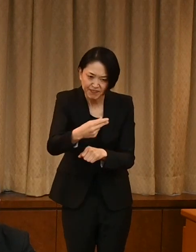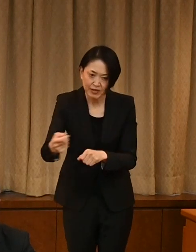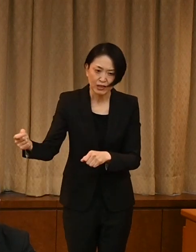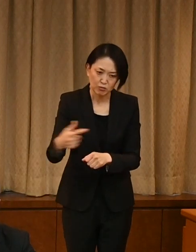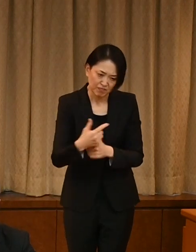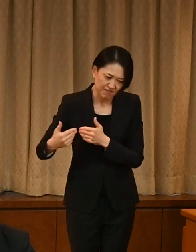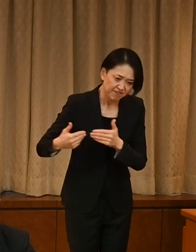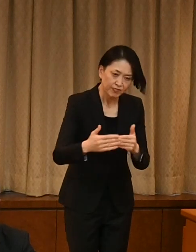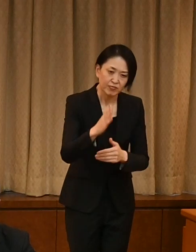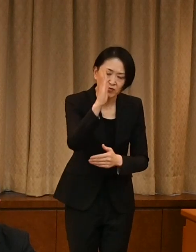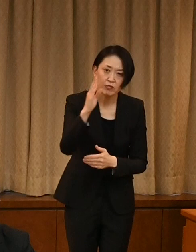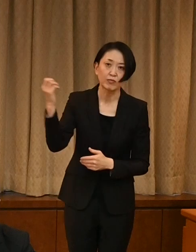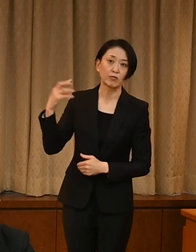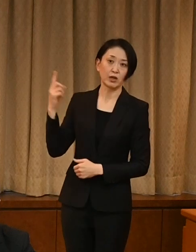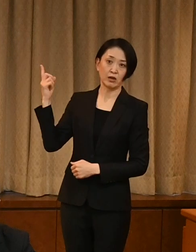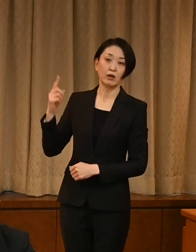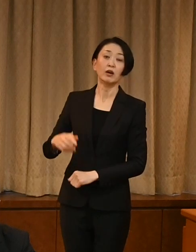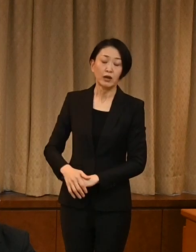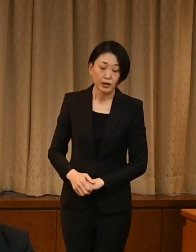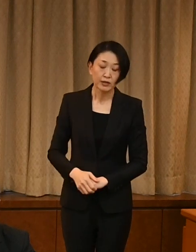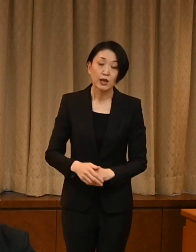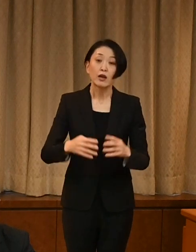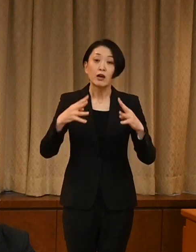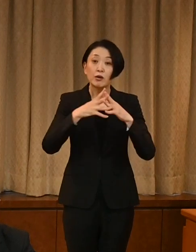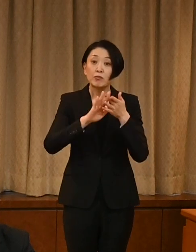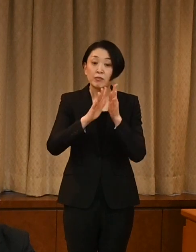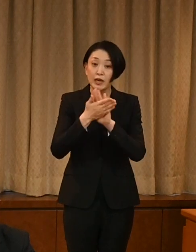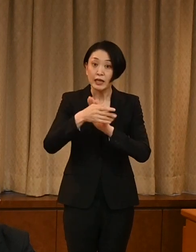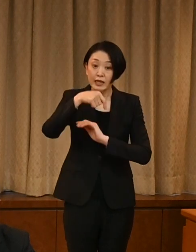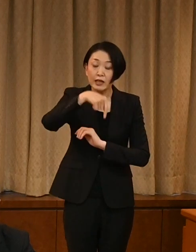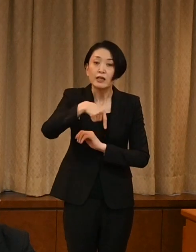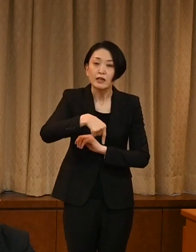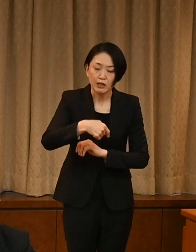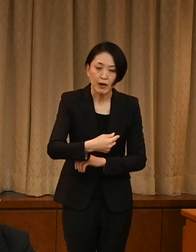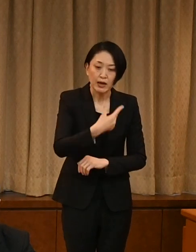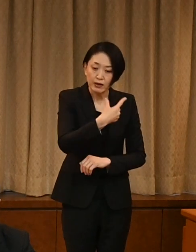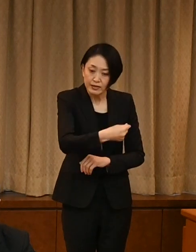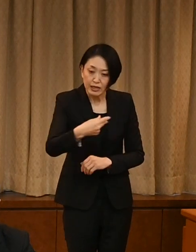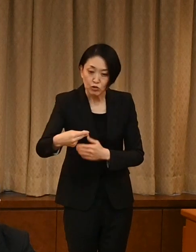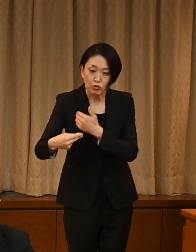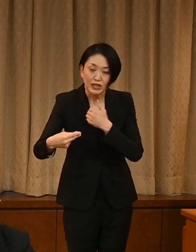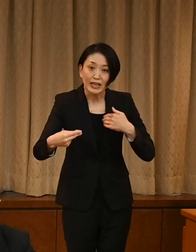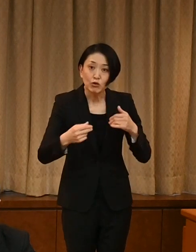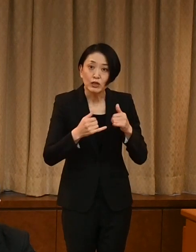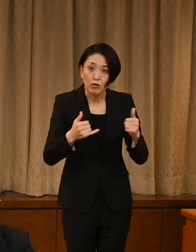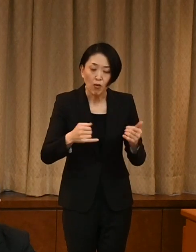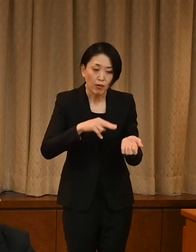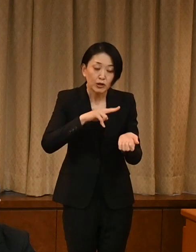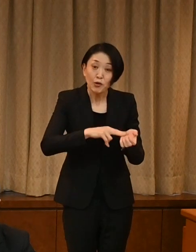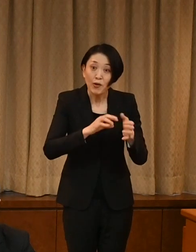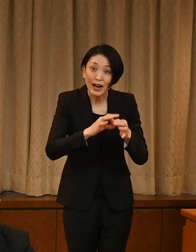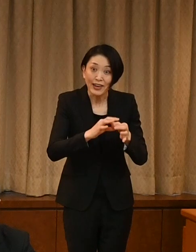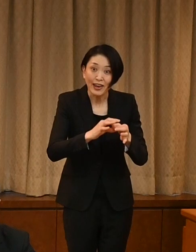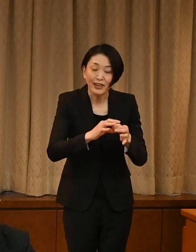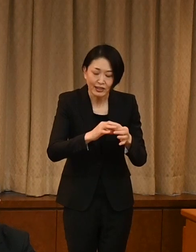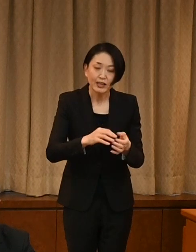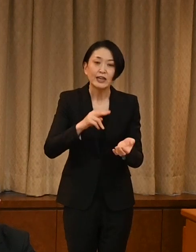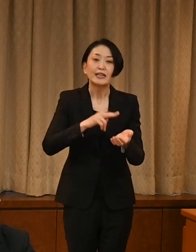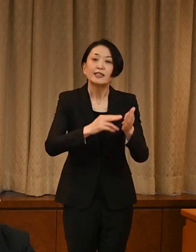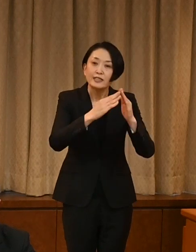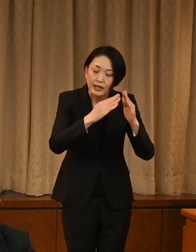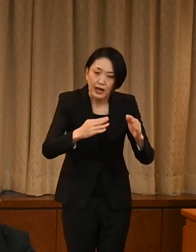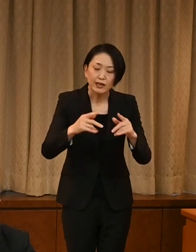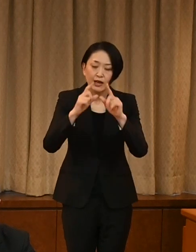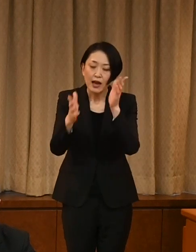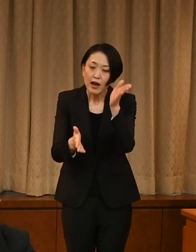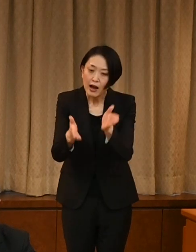県では各地域での課題を踏まえ接種人材の確保に向けた医師会や病院看護協会等へのさらな